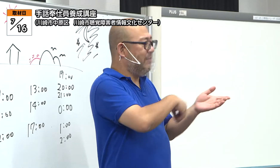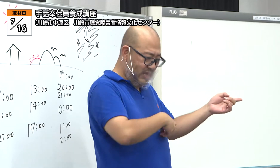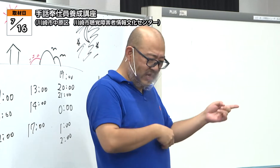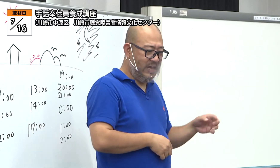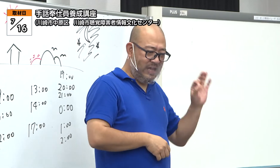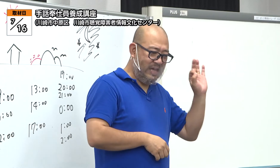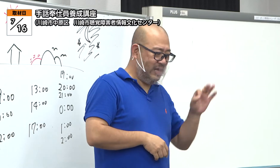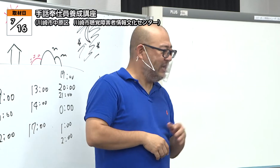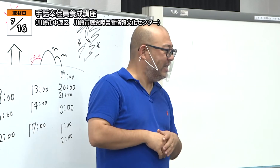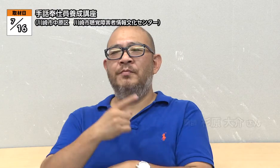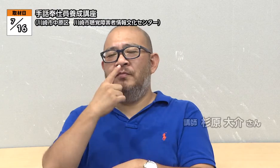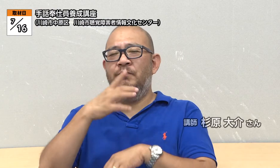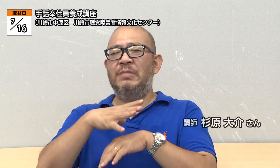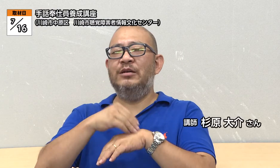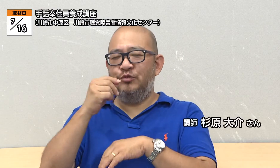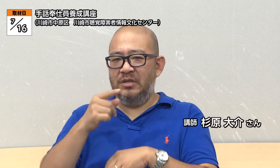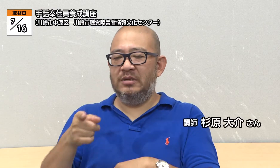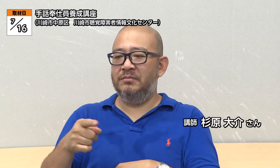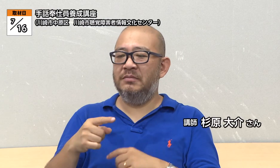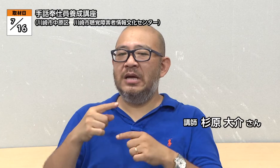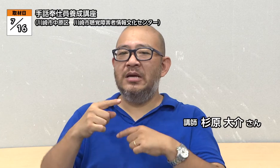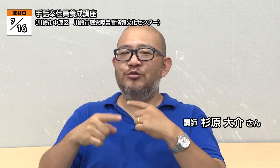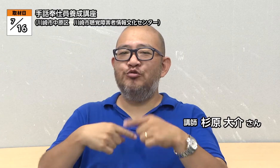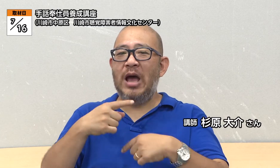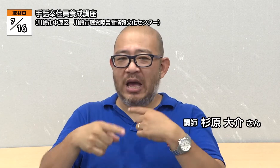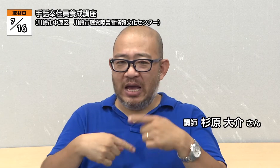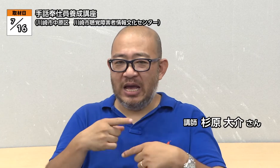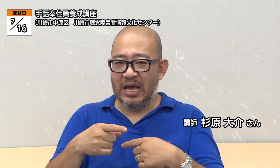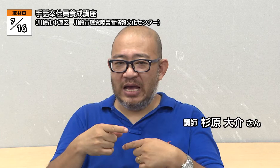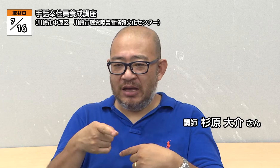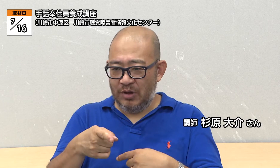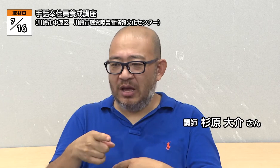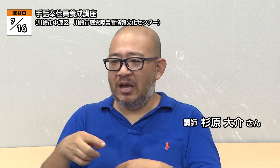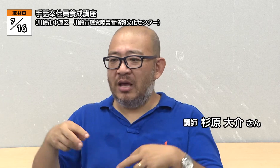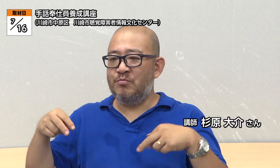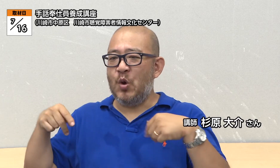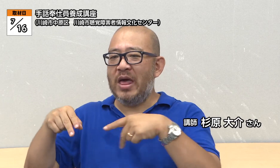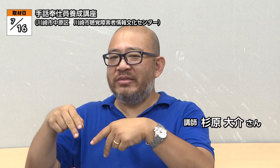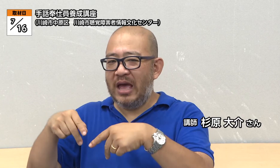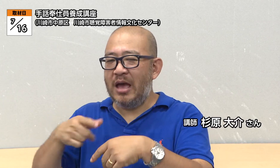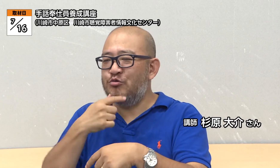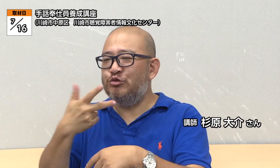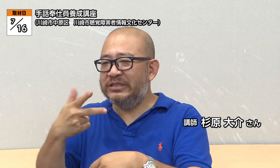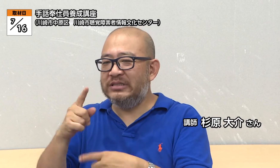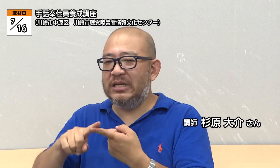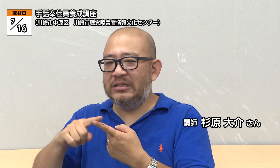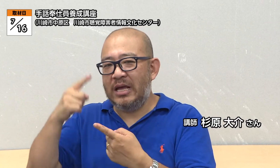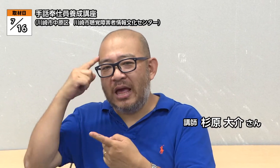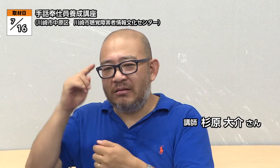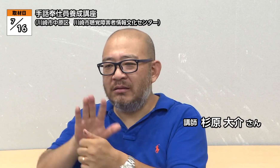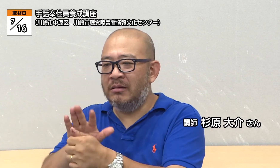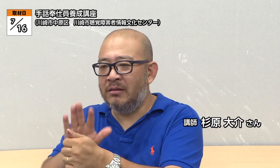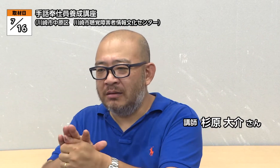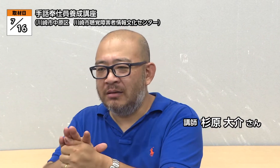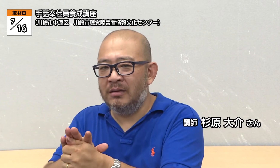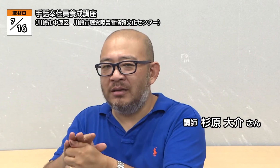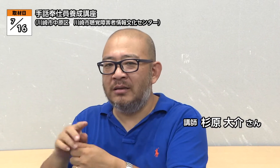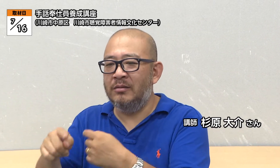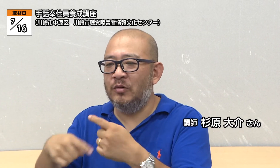思いました。 でやっぱり今どうしても福祉的なボランティアのような要素で語られることが多